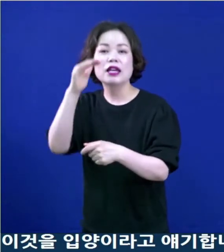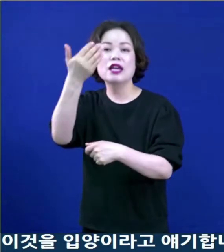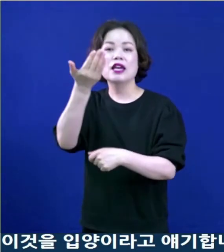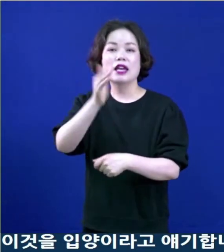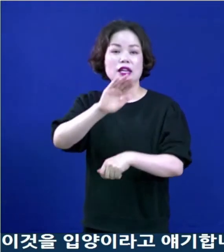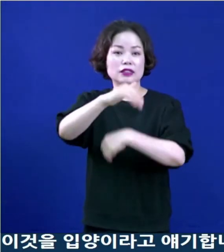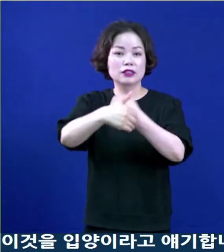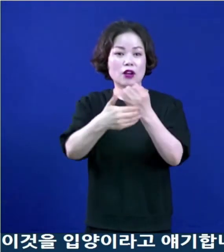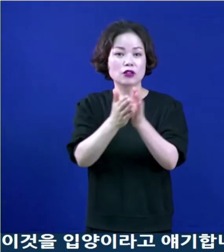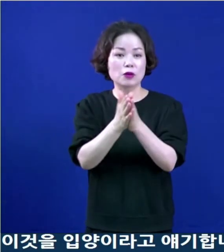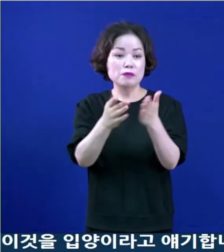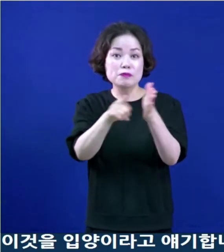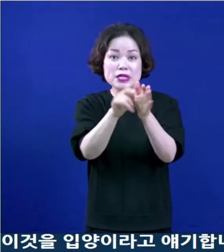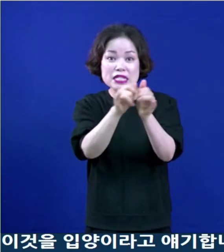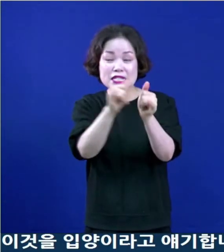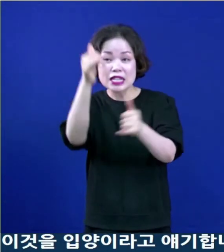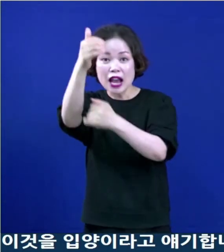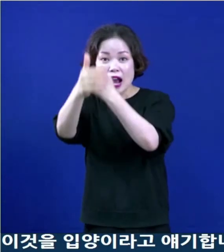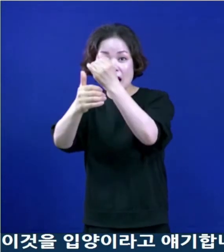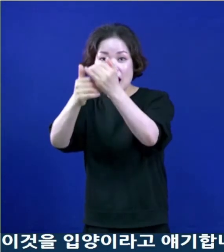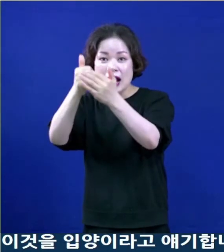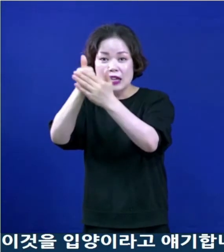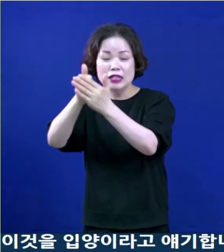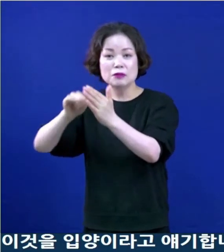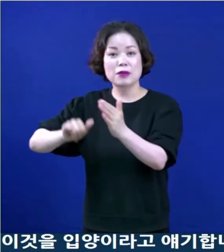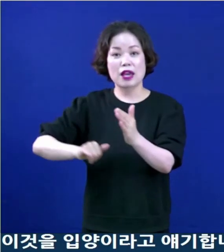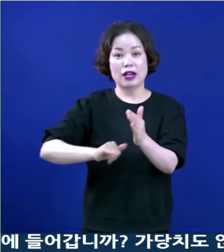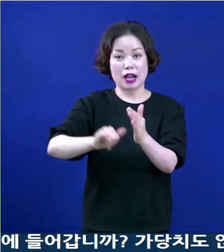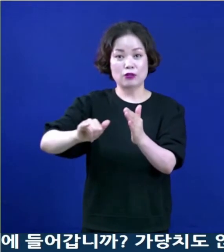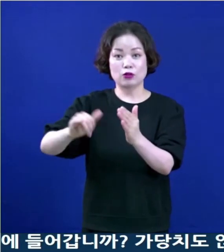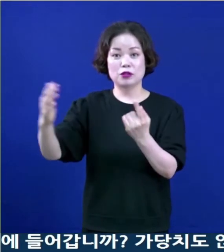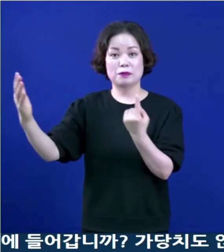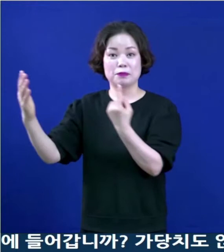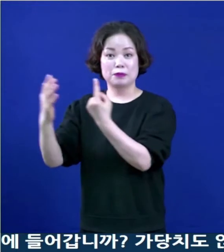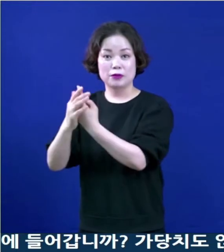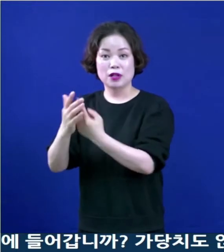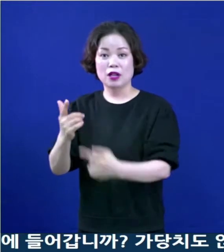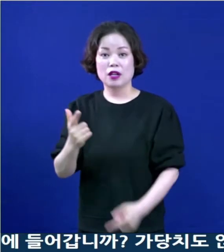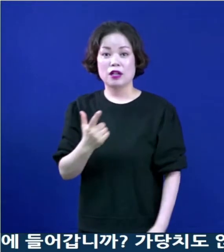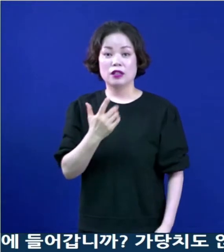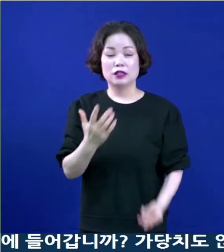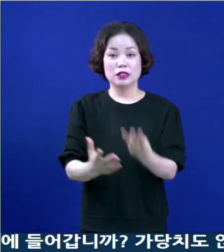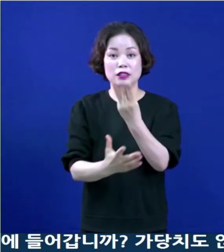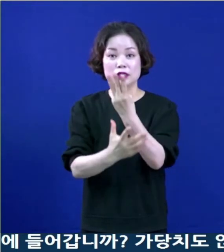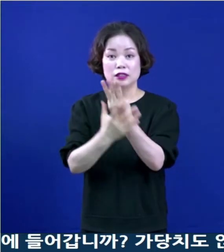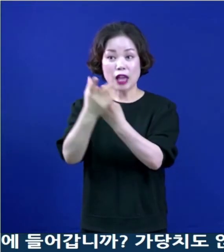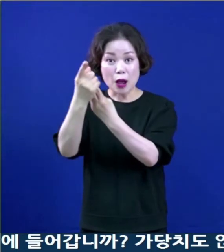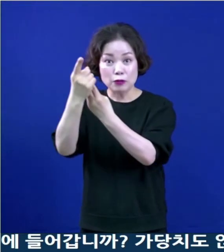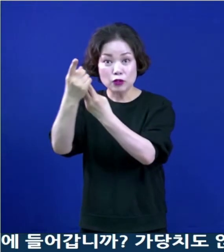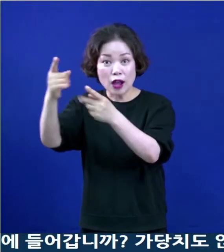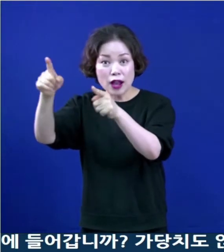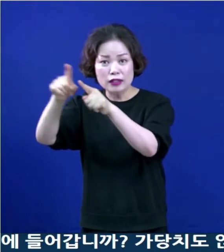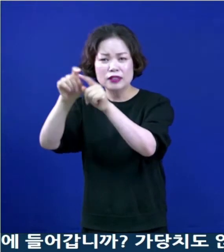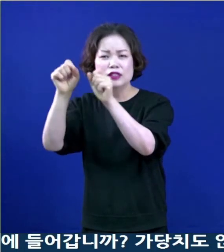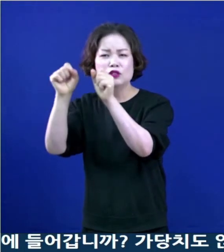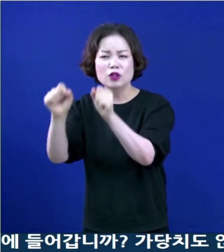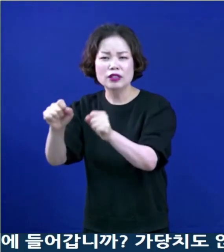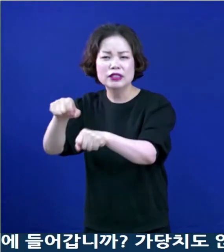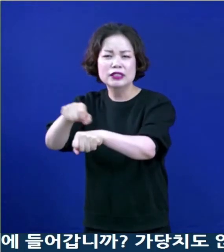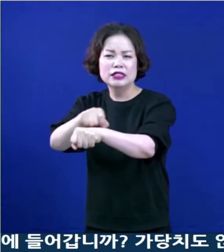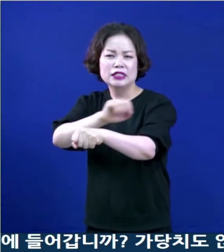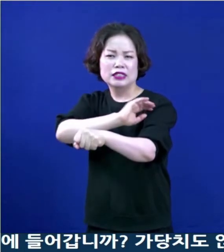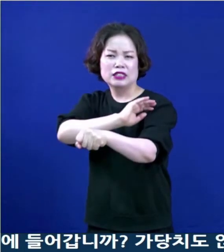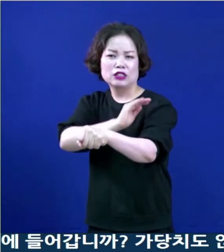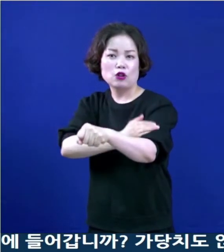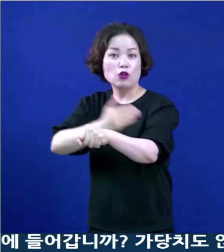믿는 사람들은 하나님의 가족이 되었다고 얘기합니다. 성부, 성자, 성령 하나님과 같이 거할 수 있는 특권을 가졌다는